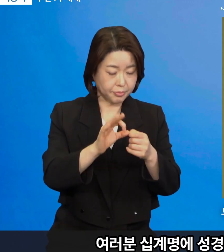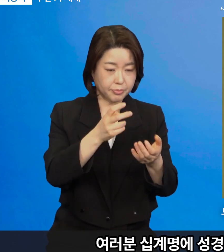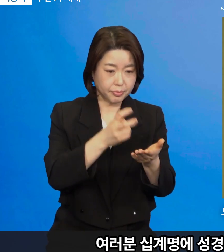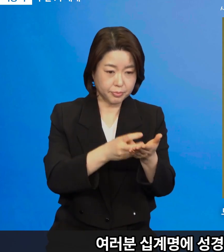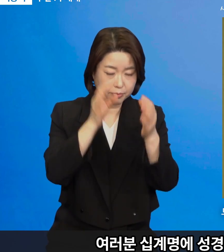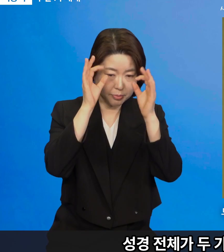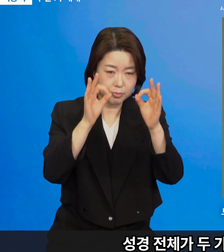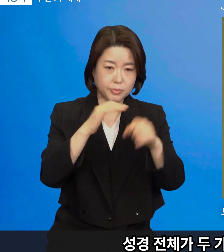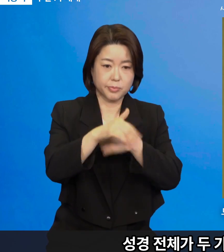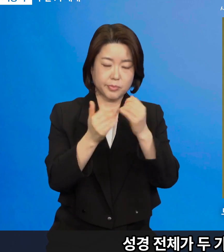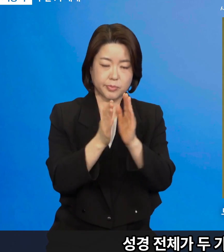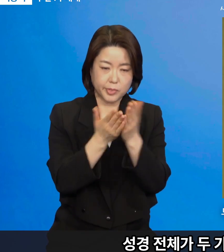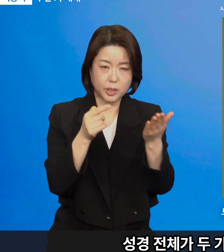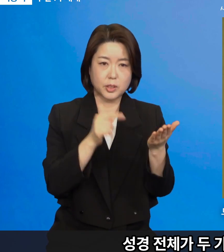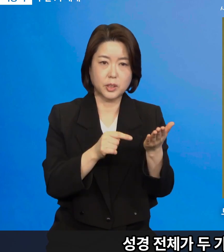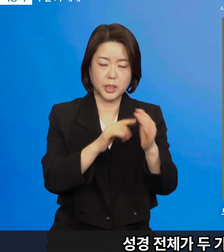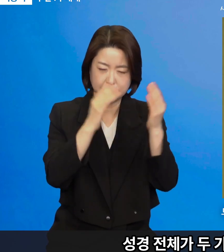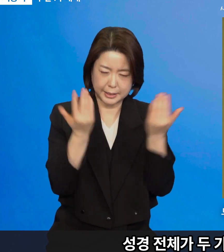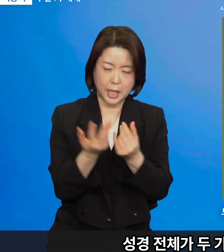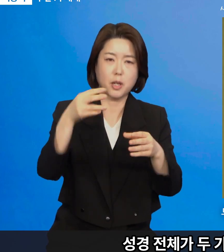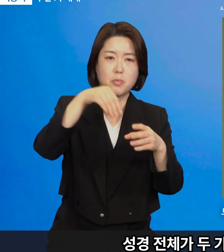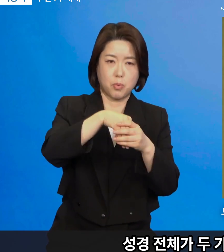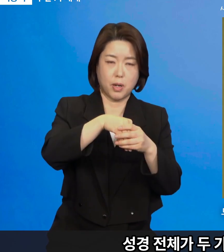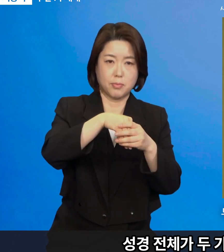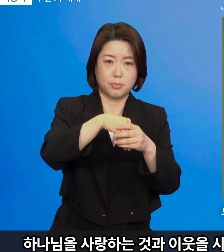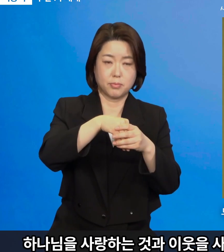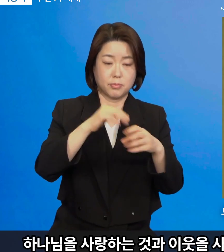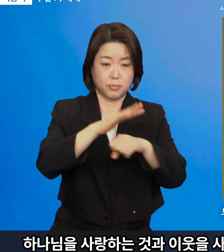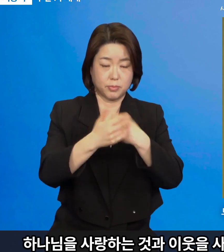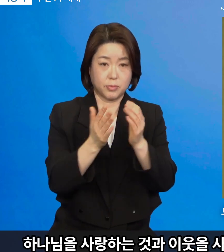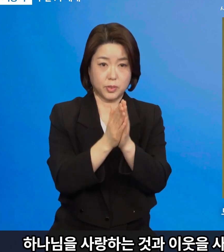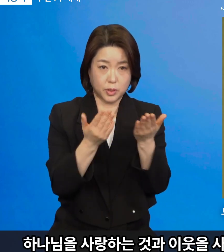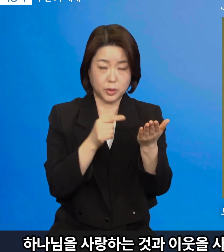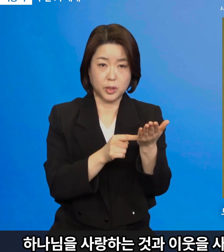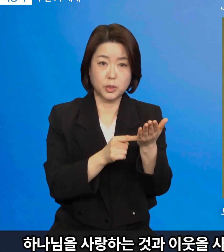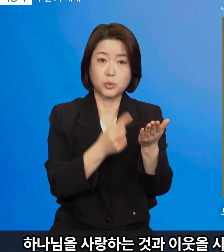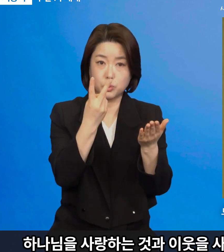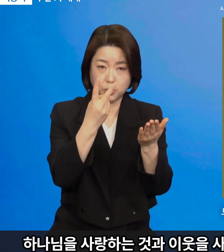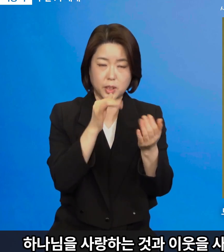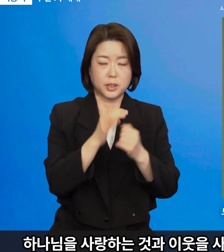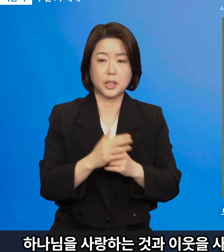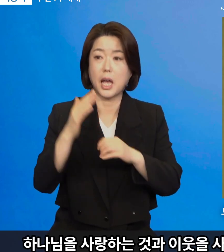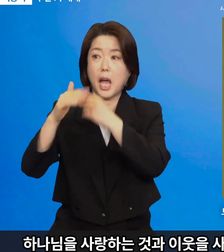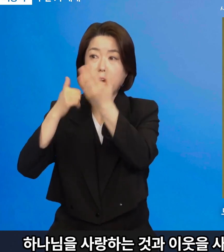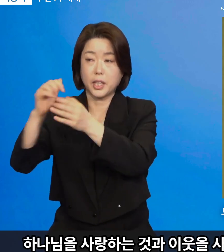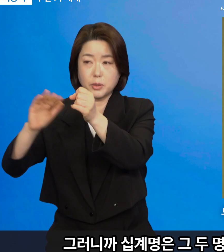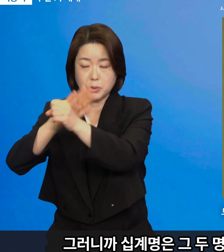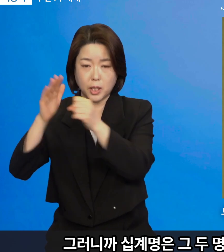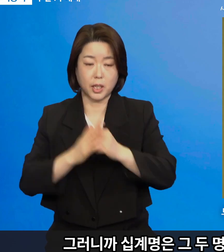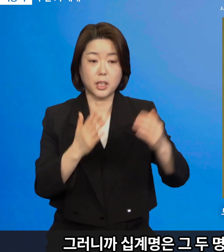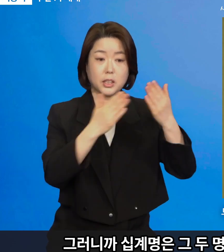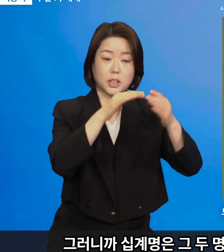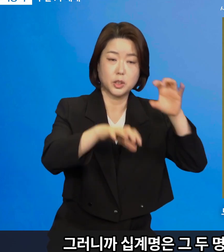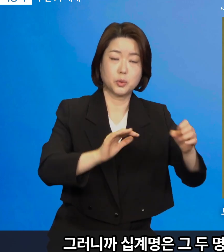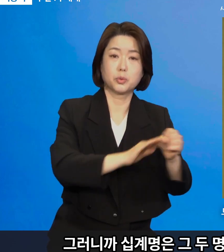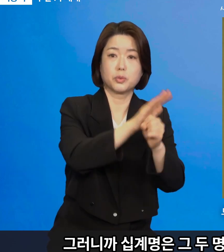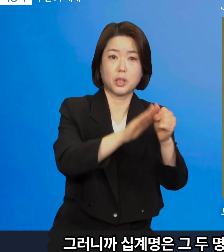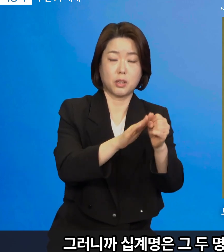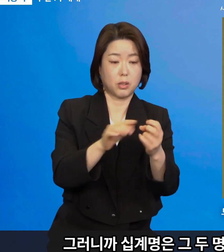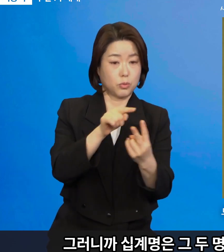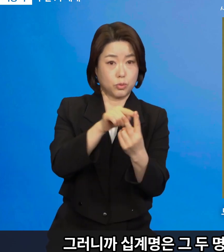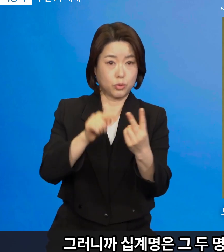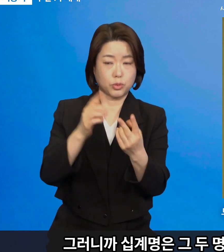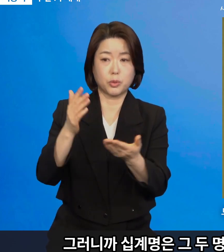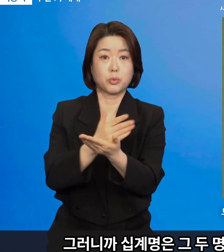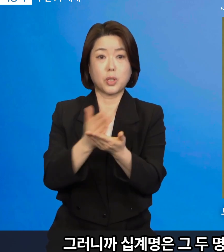있습니다. 성경 전체가 두 가지로 정리가 되죠. 하나님을 사랑하는 것과 이웃을 사랑하는 것. 이게 전체입니다. 성경에. 그러니까